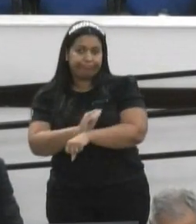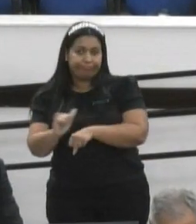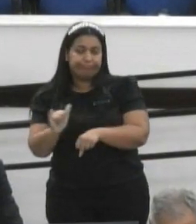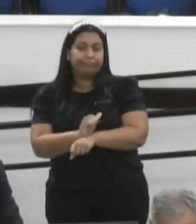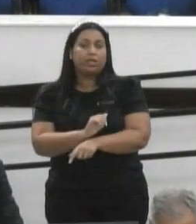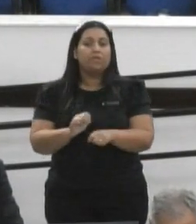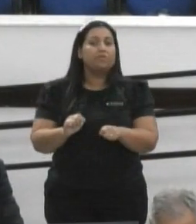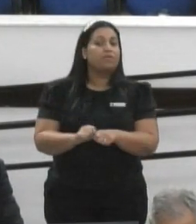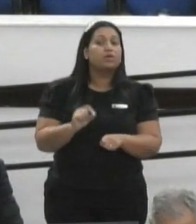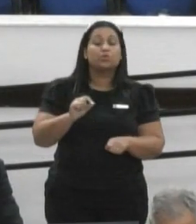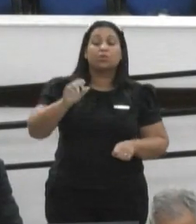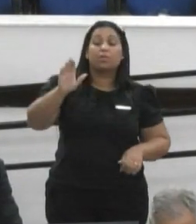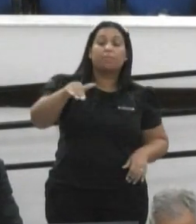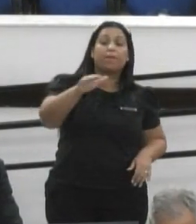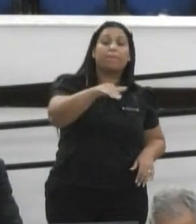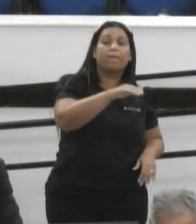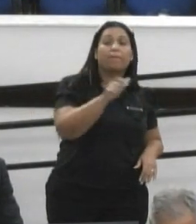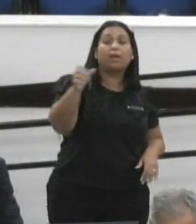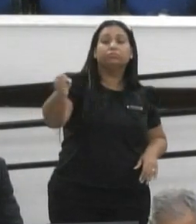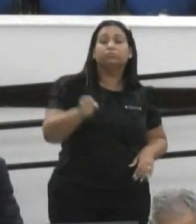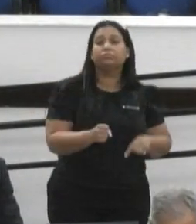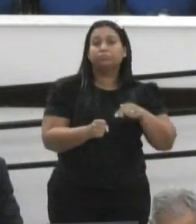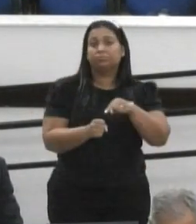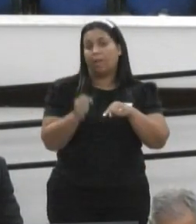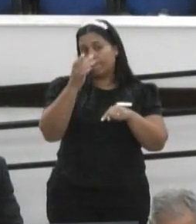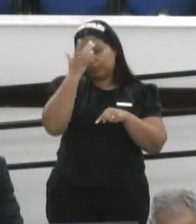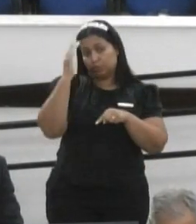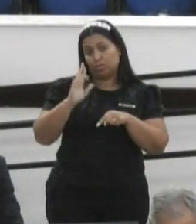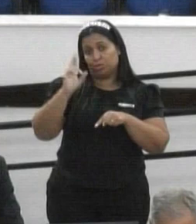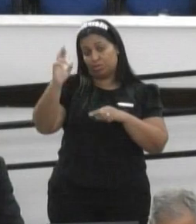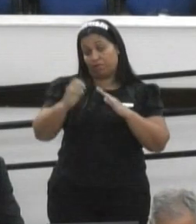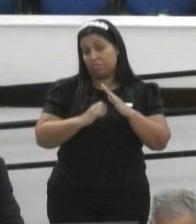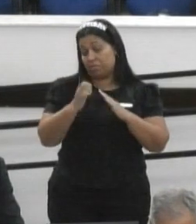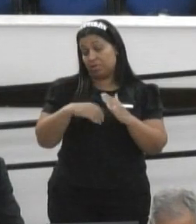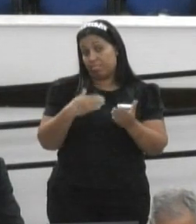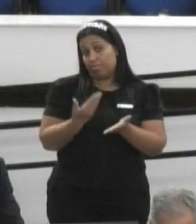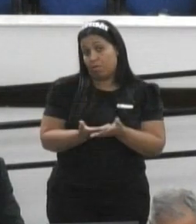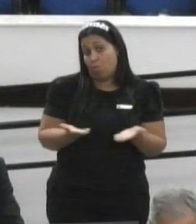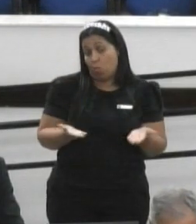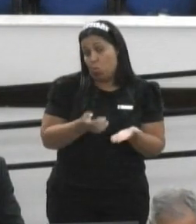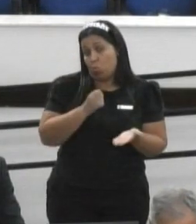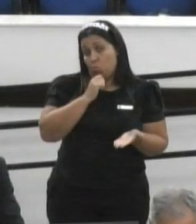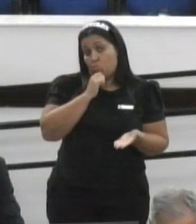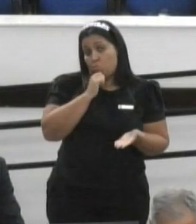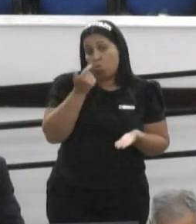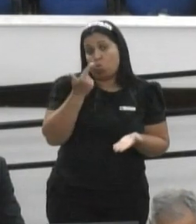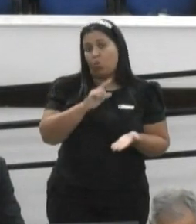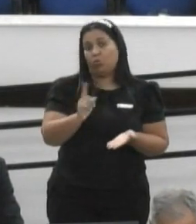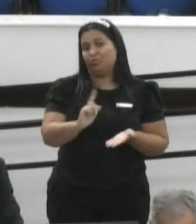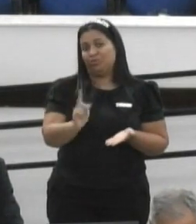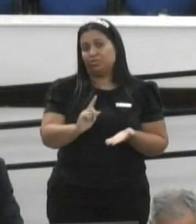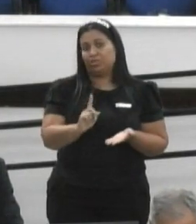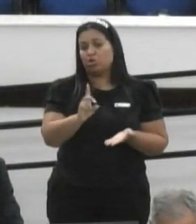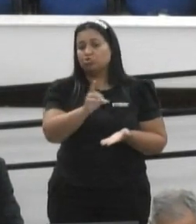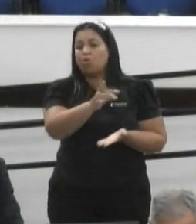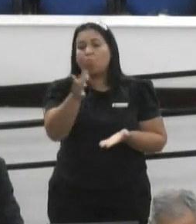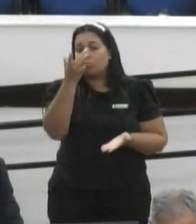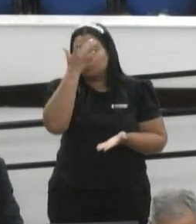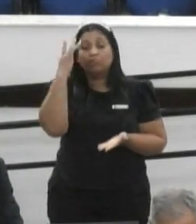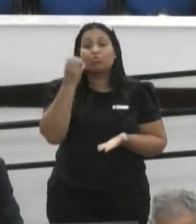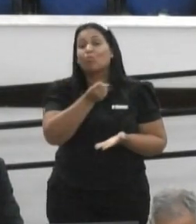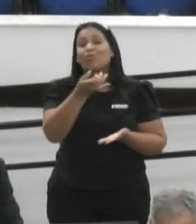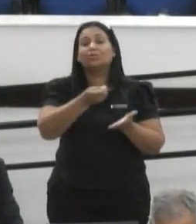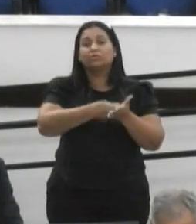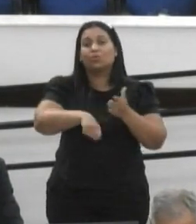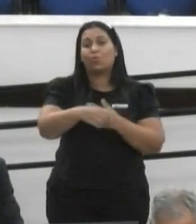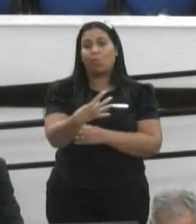fazer convocação dos donos de empresa, que até agora nós não conseguimos passar de 4 assinaturas, apenas o